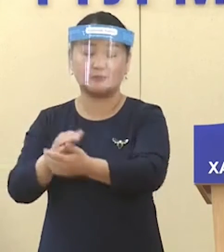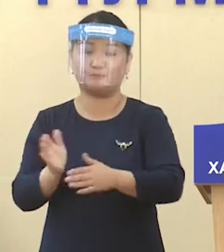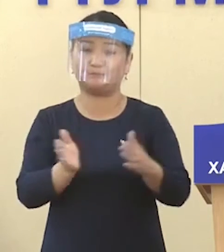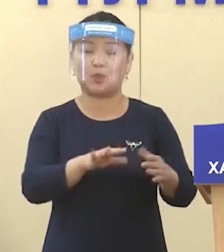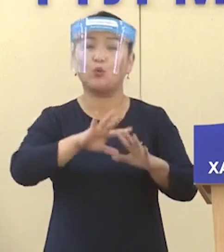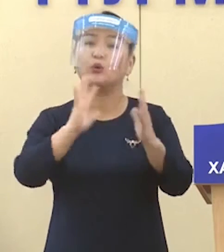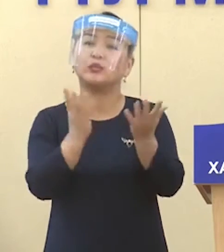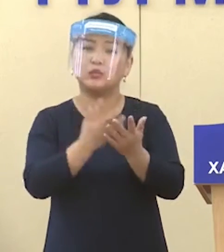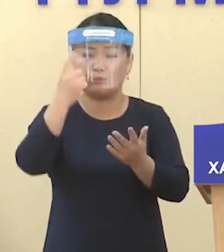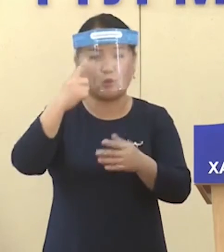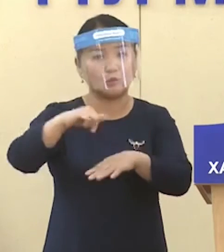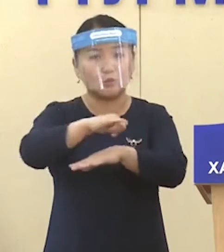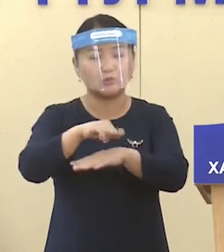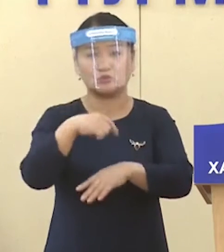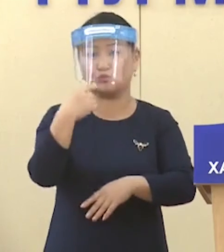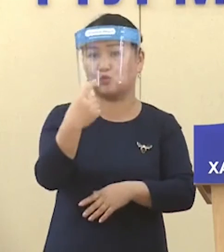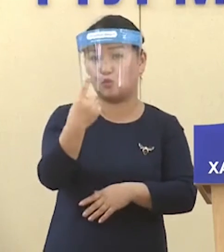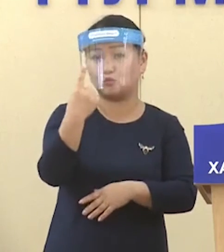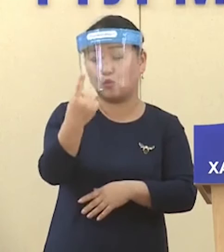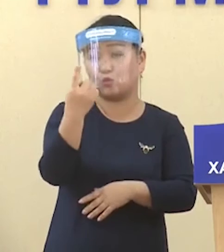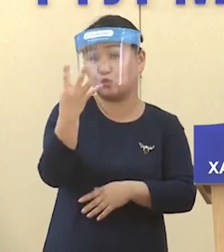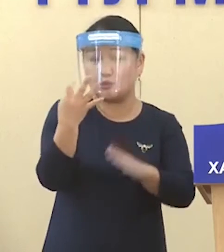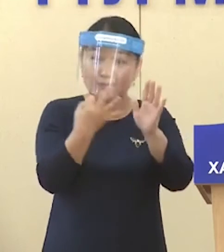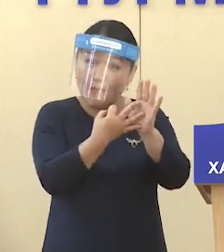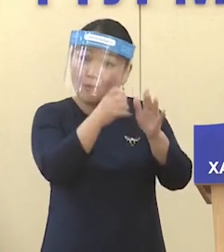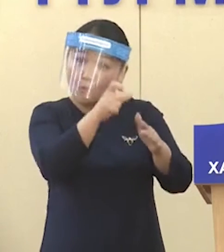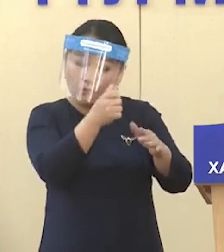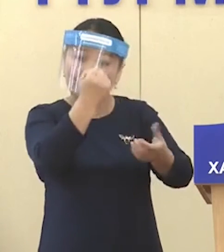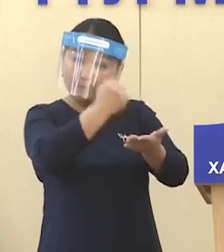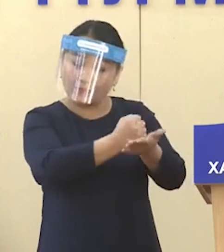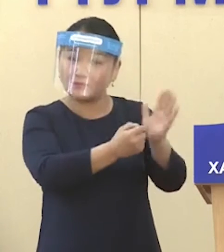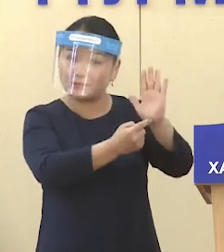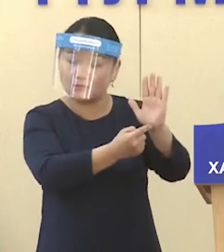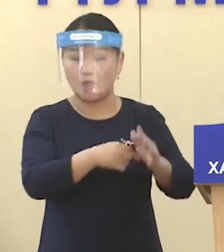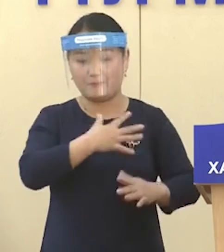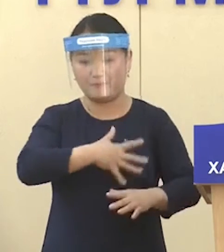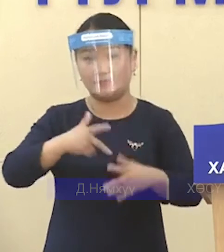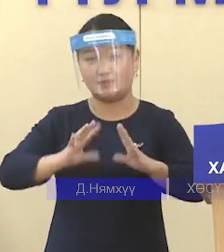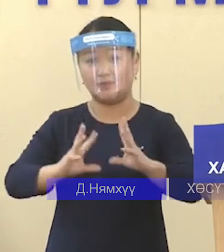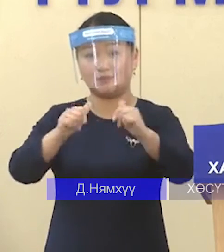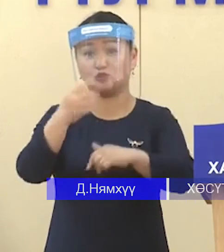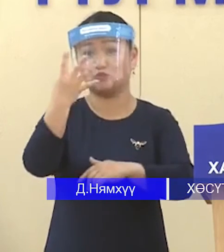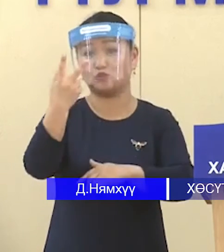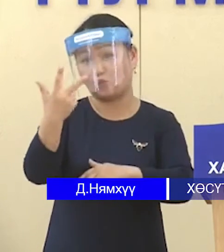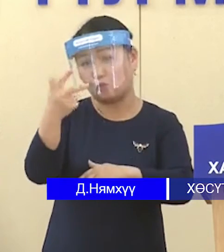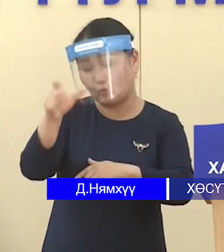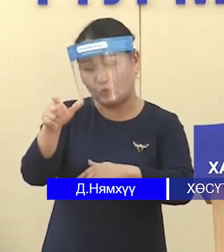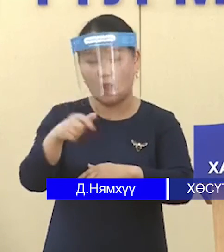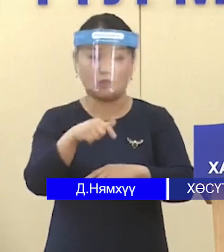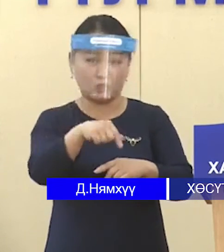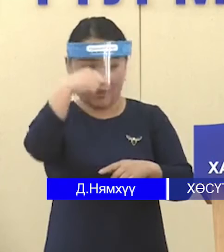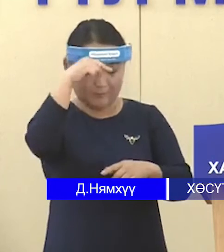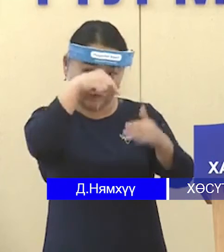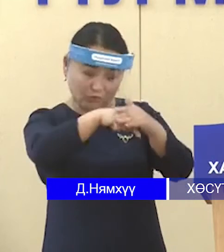Монгол улсад батлагдсан тохиолдол 148 боллоо. Үүнээс эдгэрч гарсан 43 болсон. Эмчилгээнд одоо 105